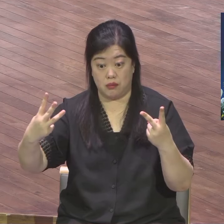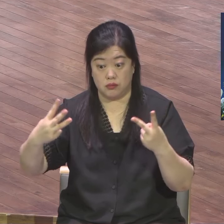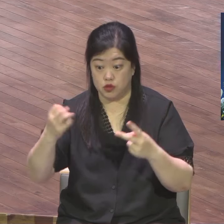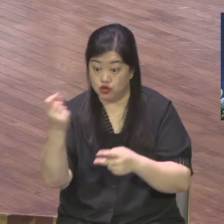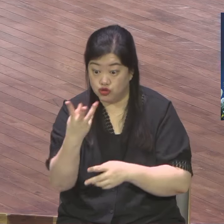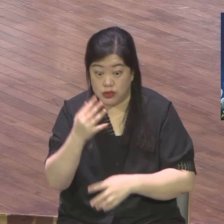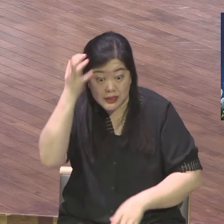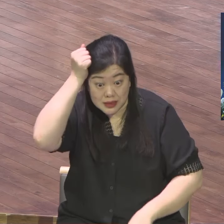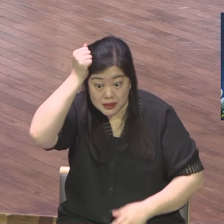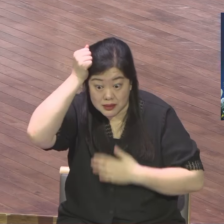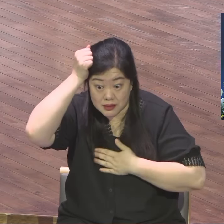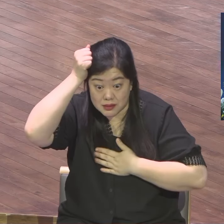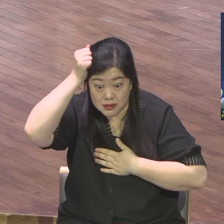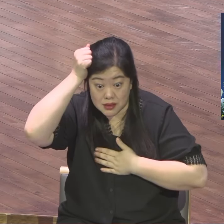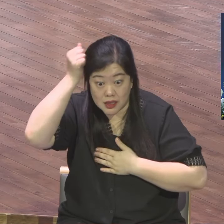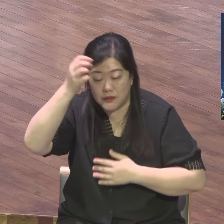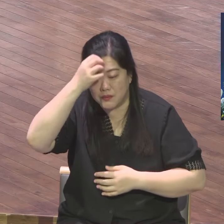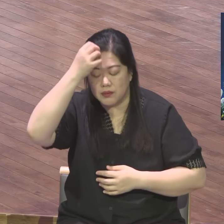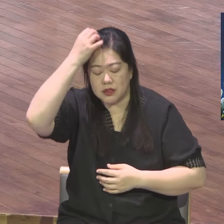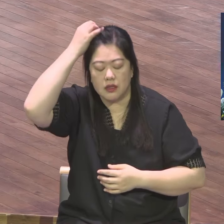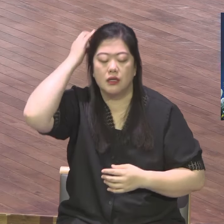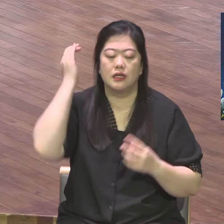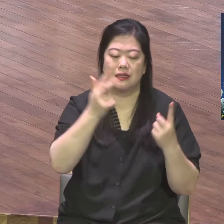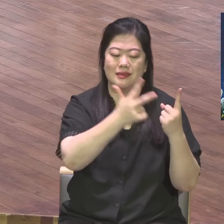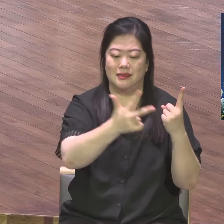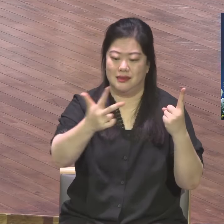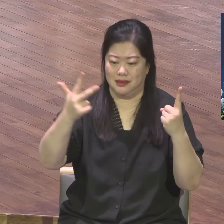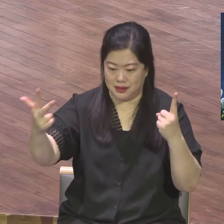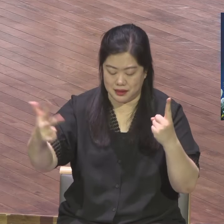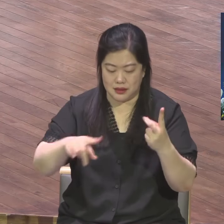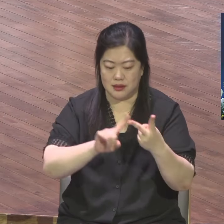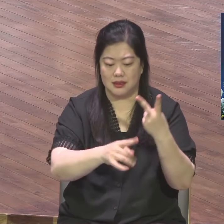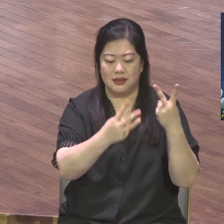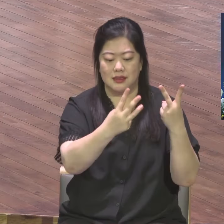하나님 말씀하시고 성자 예수님